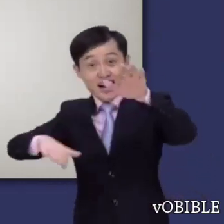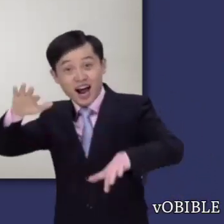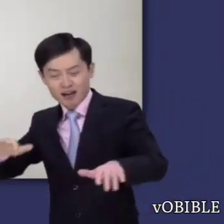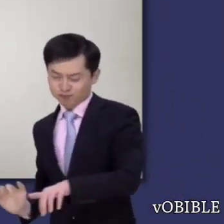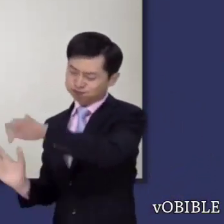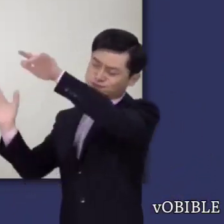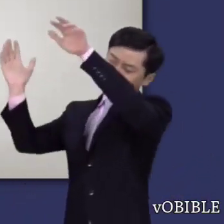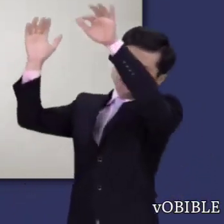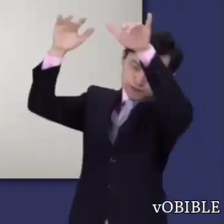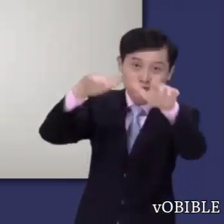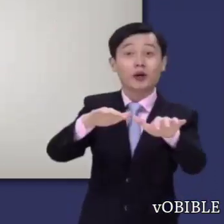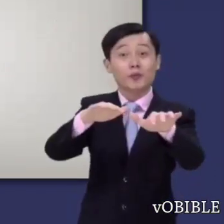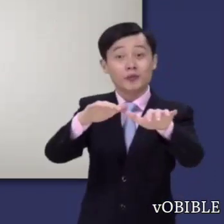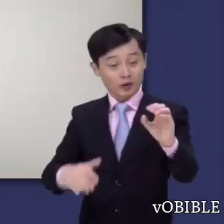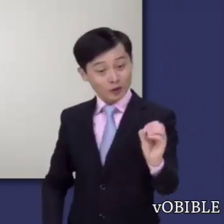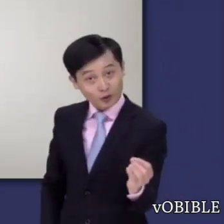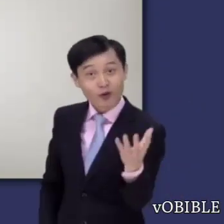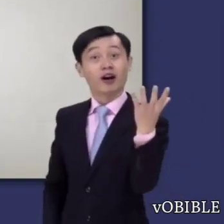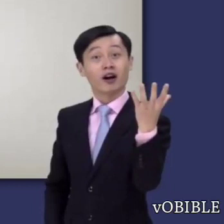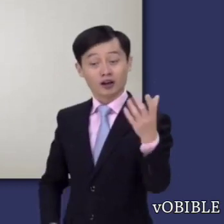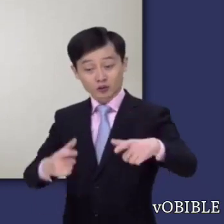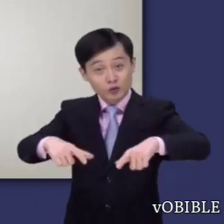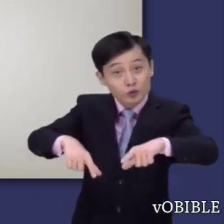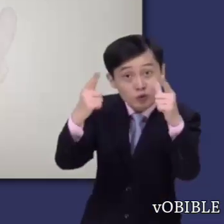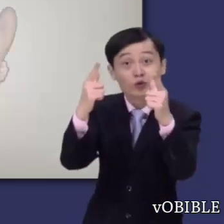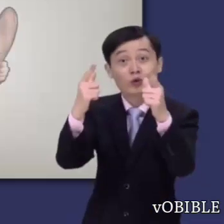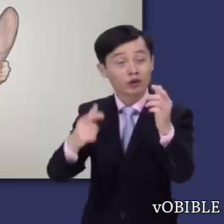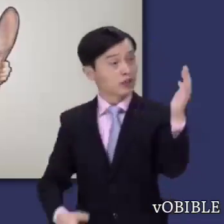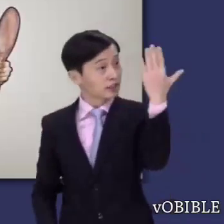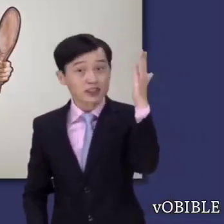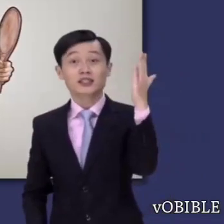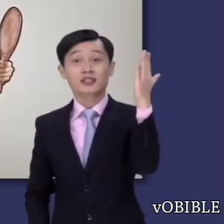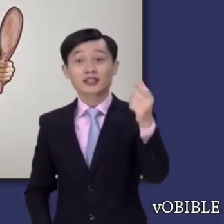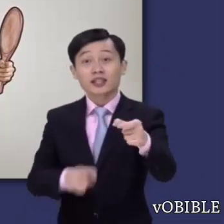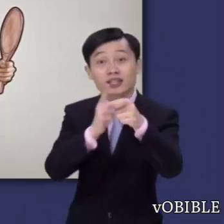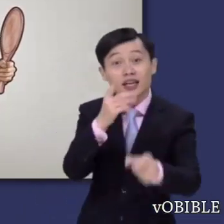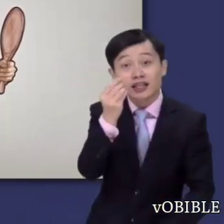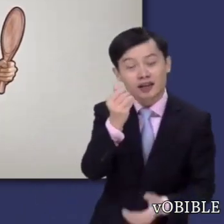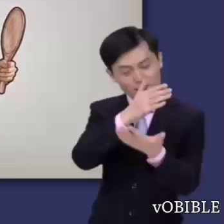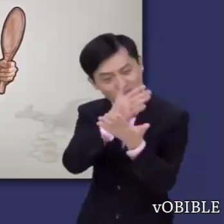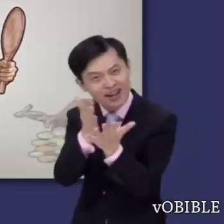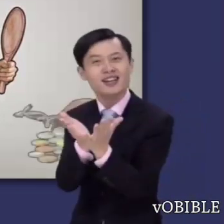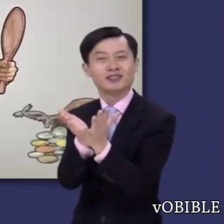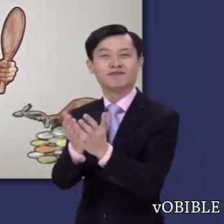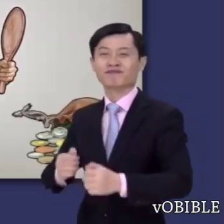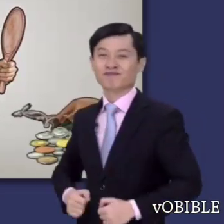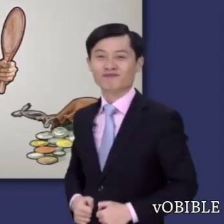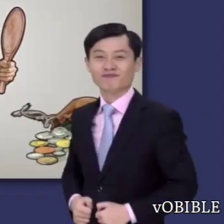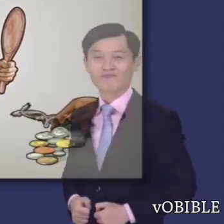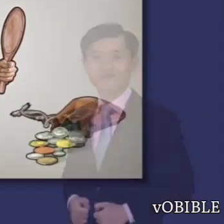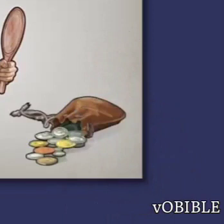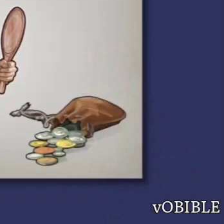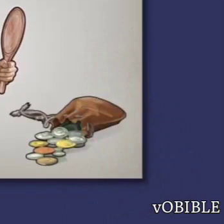如海浪、花草树木、一个照镜子的人以及